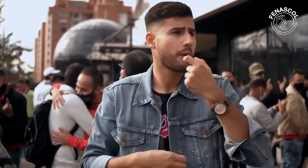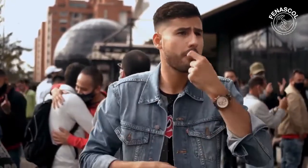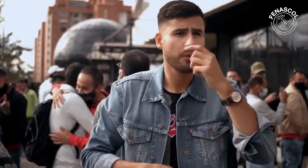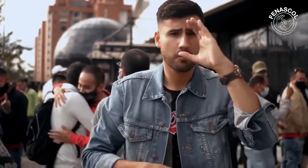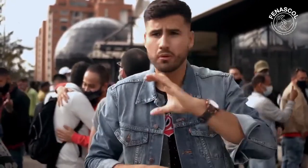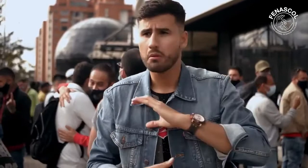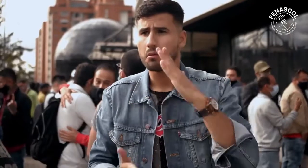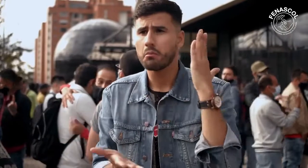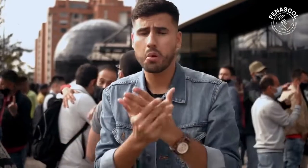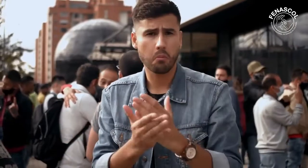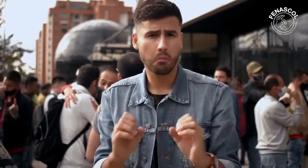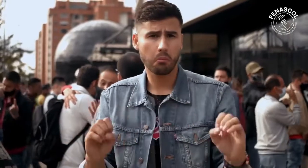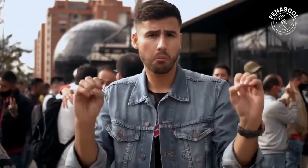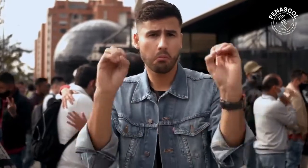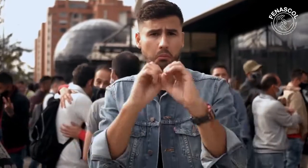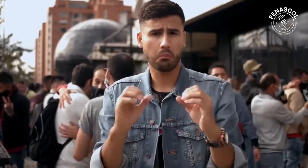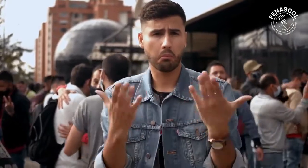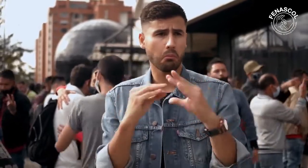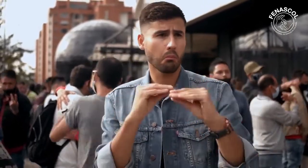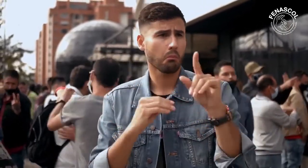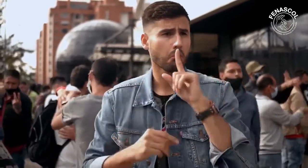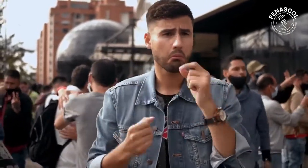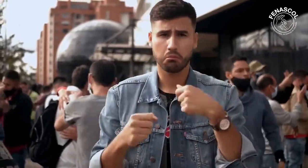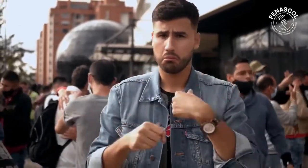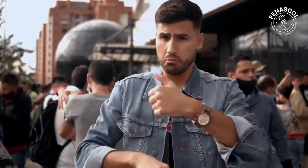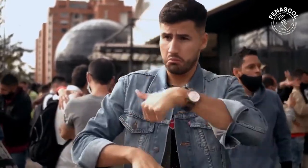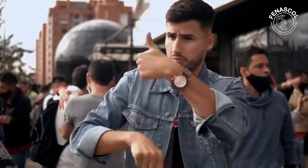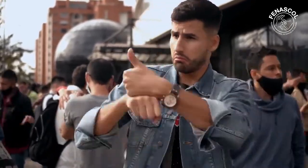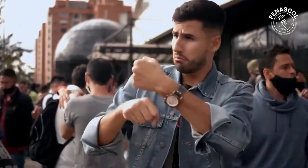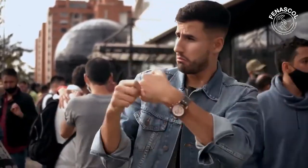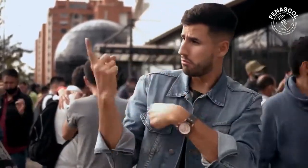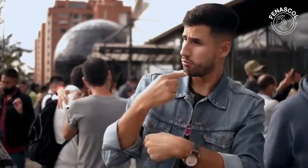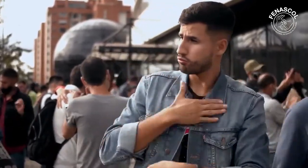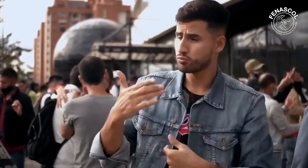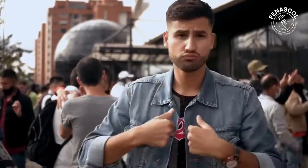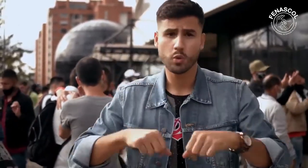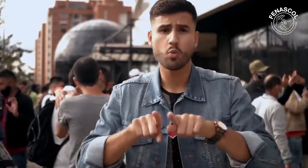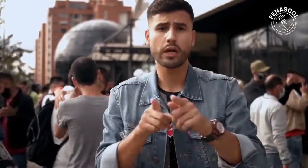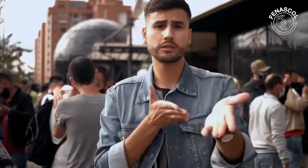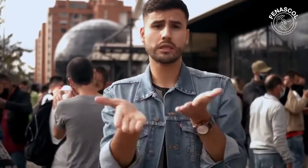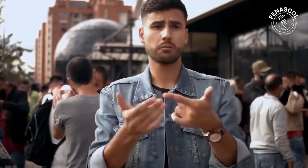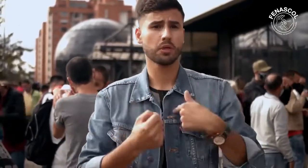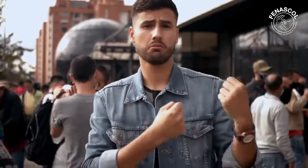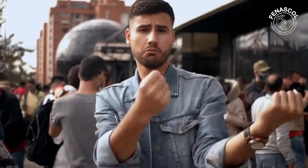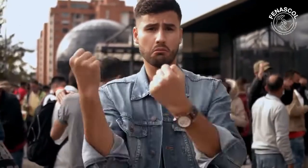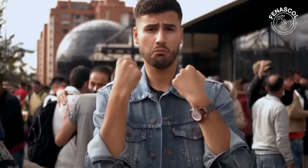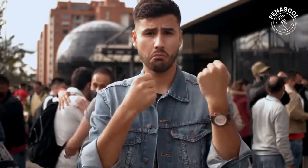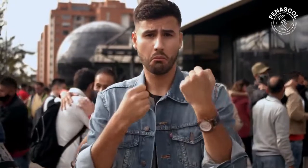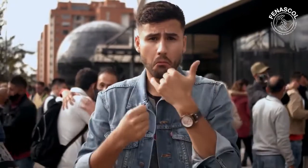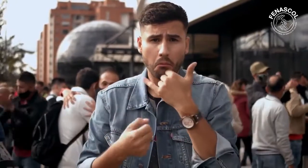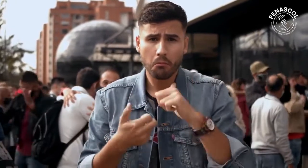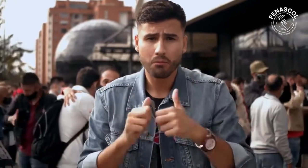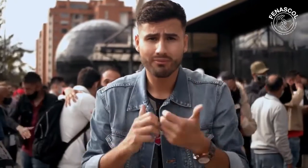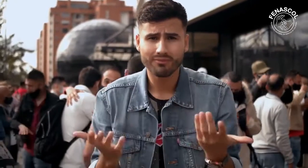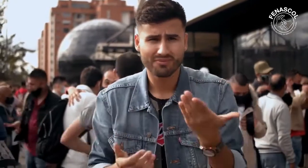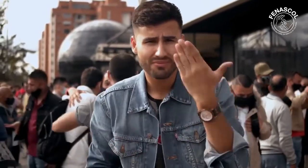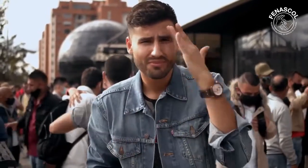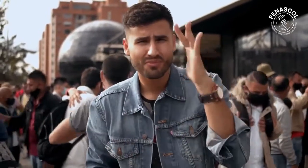con algún agente de tránsito o un policía. No he tenido ningún inconveniente, incluso mi jefe me apoya para prestar este servicio. Entonces, ¿cuál es el problema? ¿Por